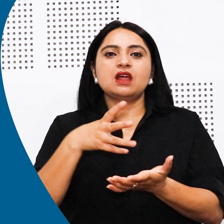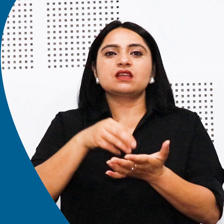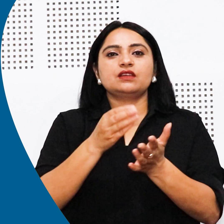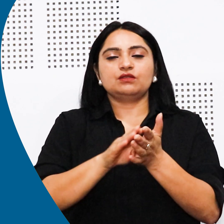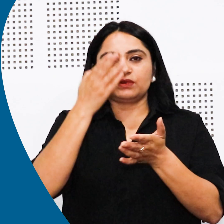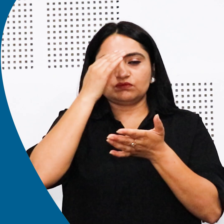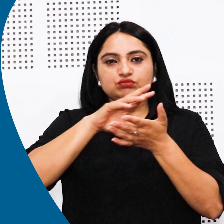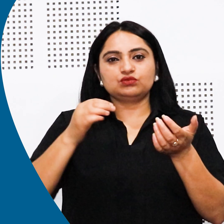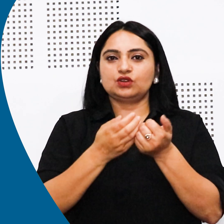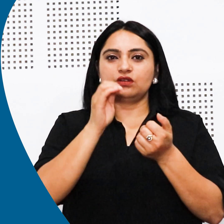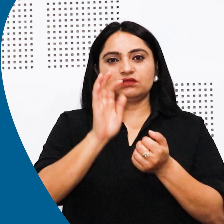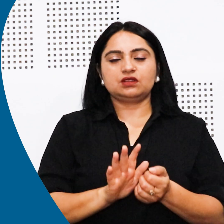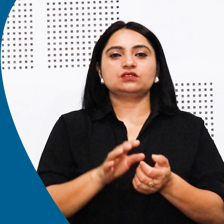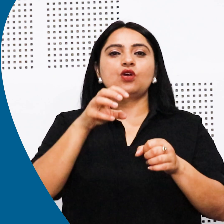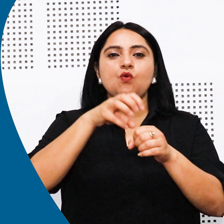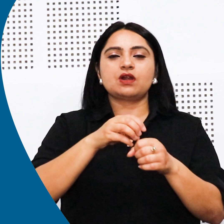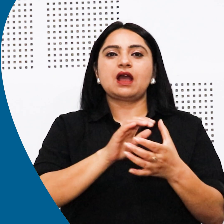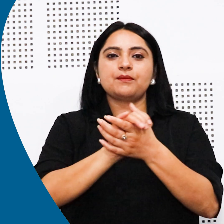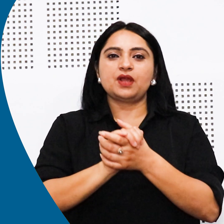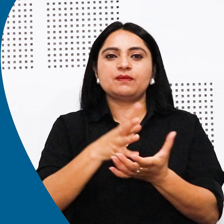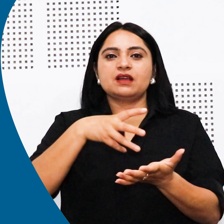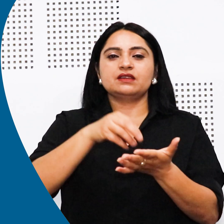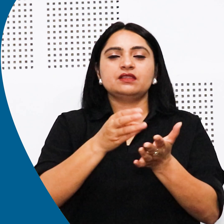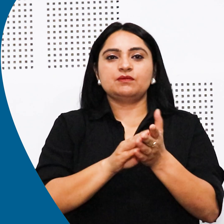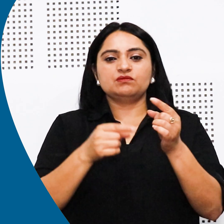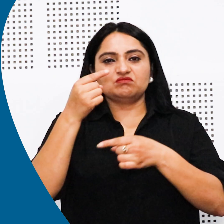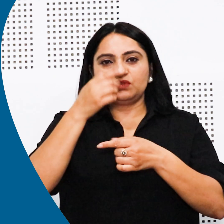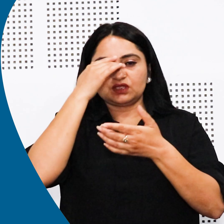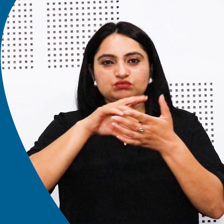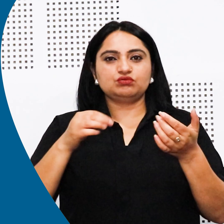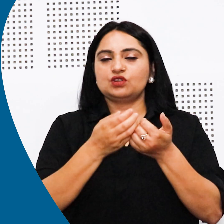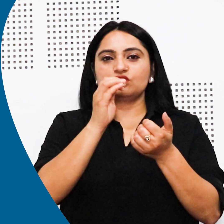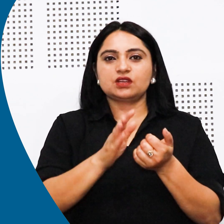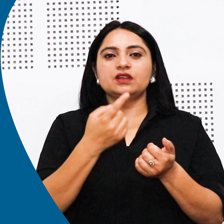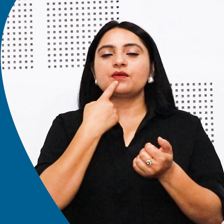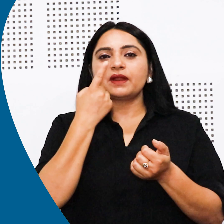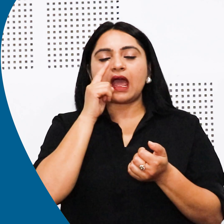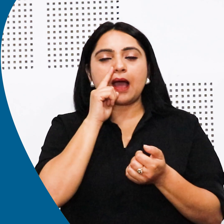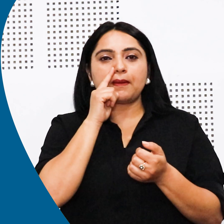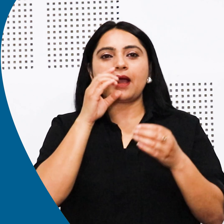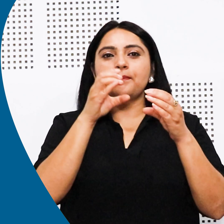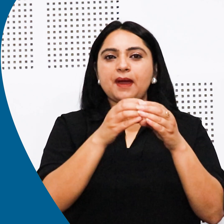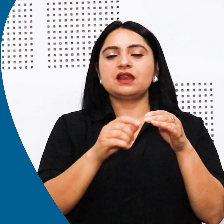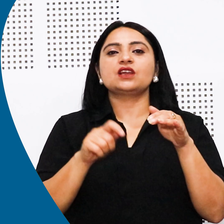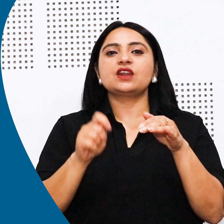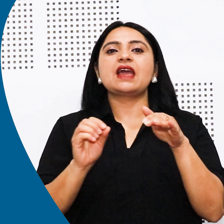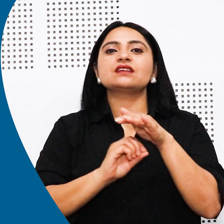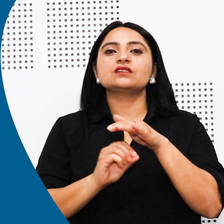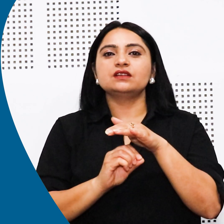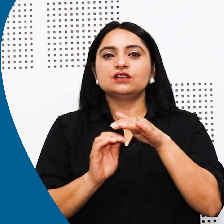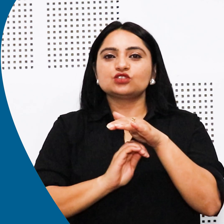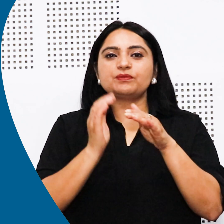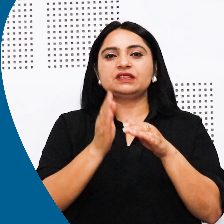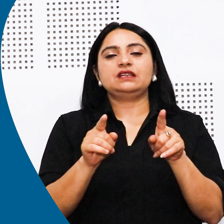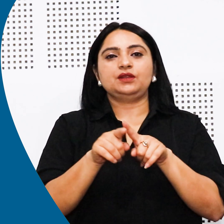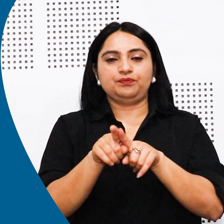निकास खोज्न सकिन्छ। वडाको मेलमिलाप केन्द्रबाट विवाद समाधान भएन भने नि आमा, हजुर, पालिकाको न्यायिक समितिले पनि